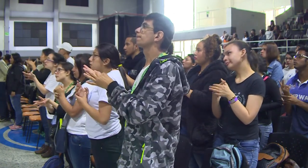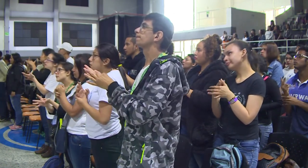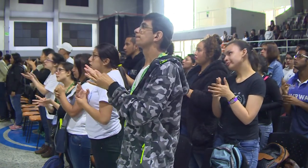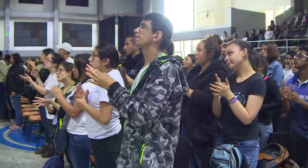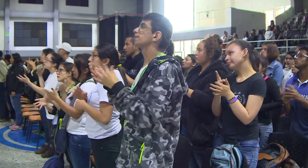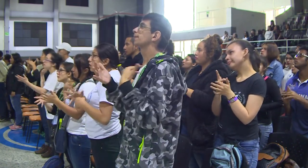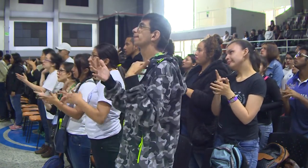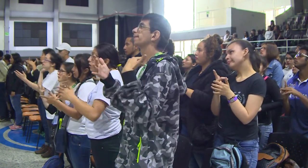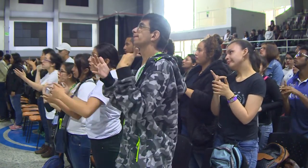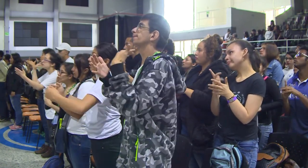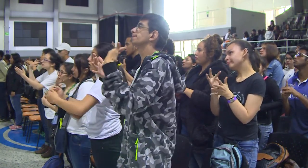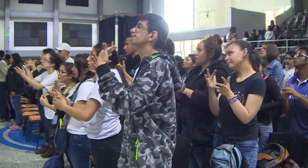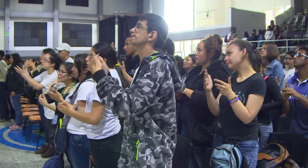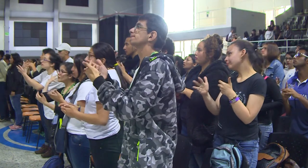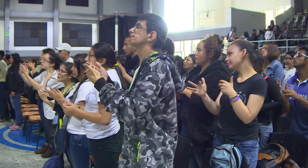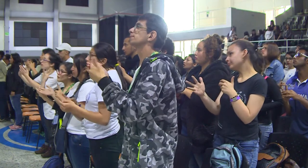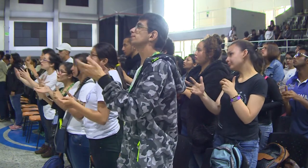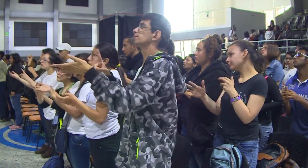o no